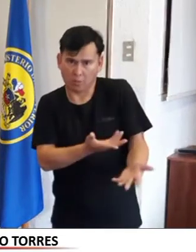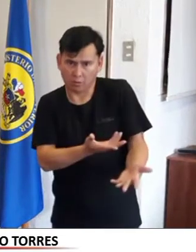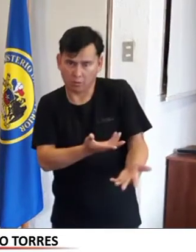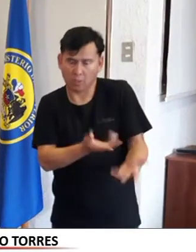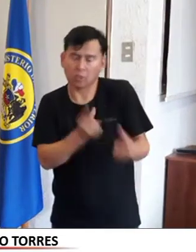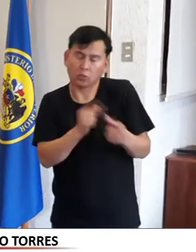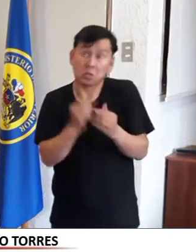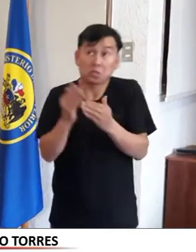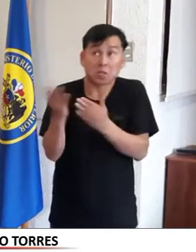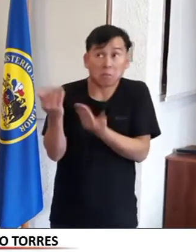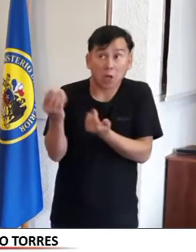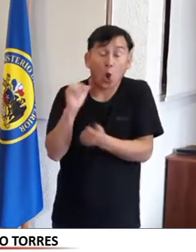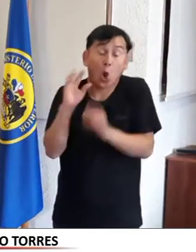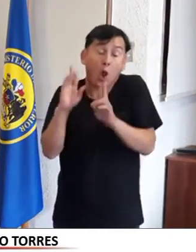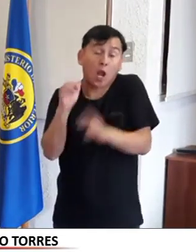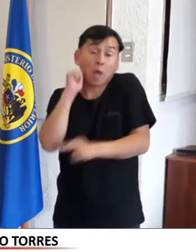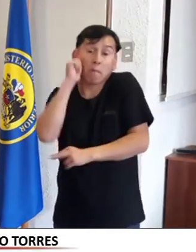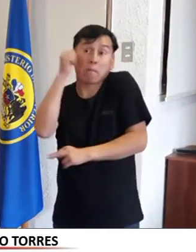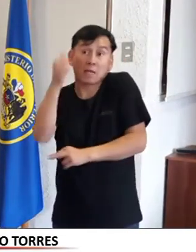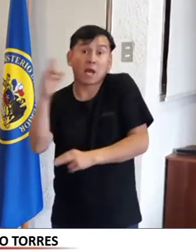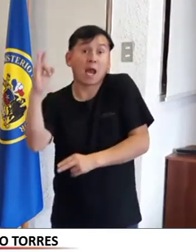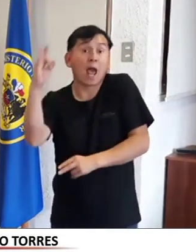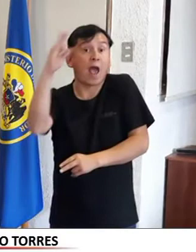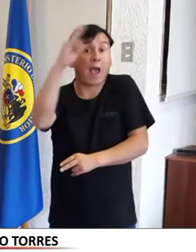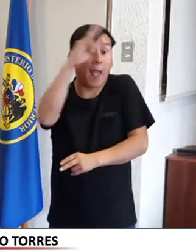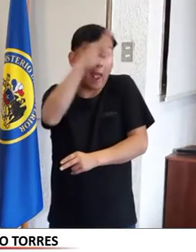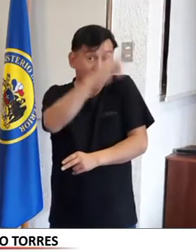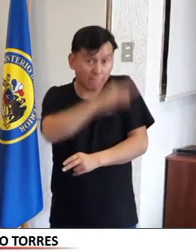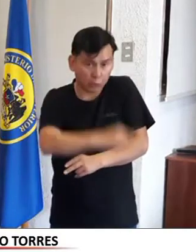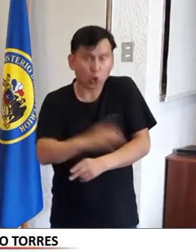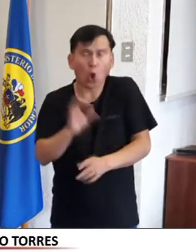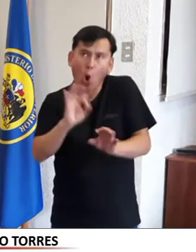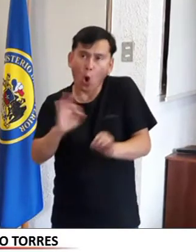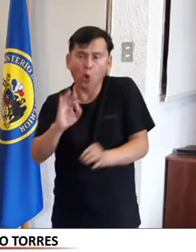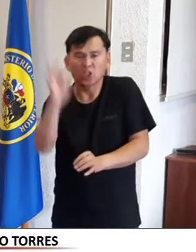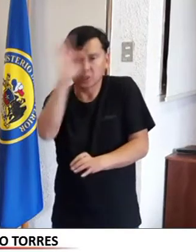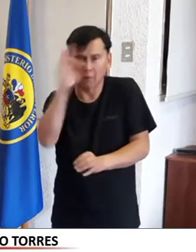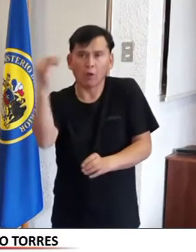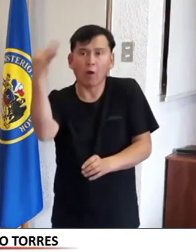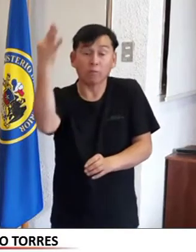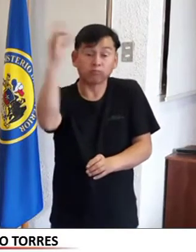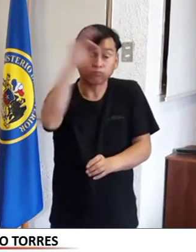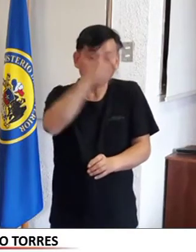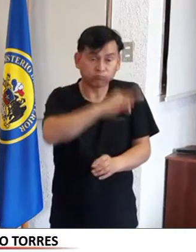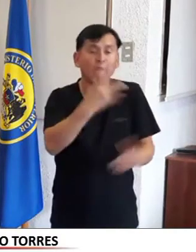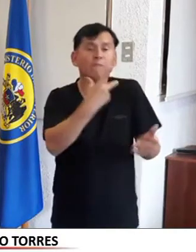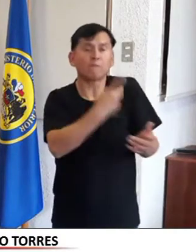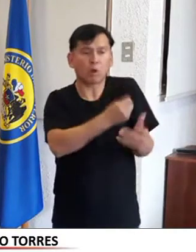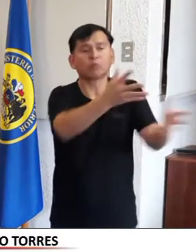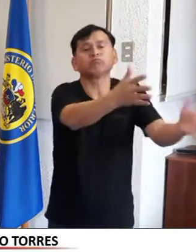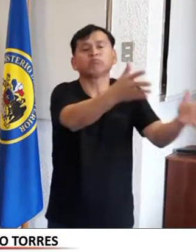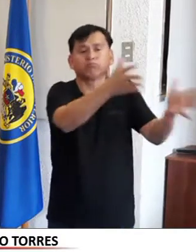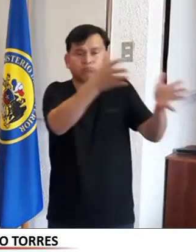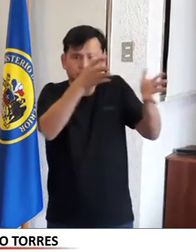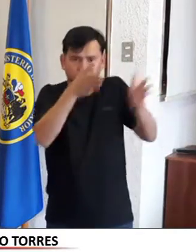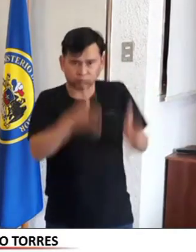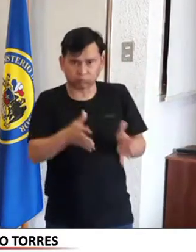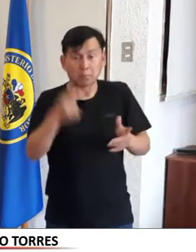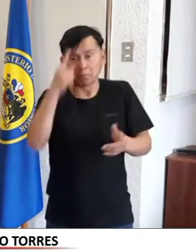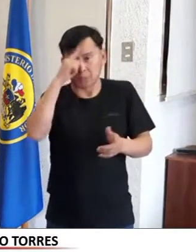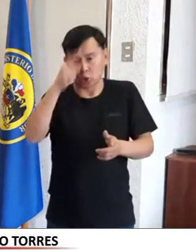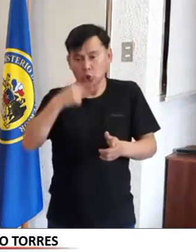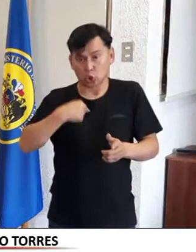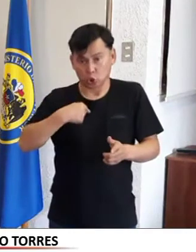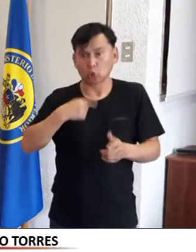Así es que esperamos que ya mañana, en los vuelos de mañana o del sábado, puedan llegar estas vacunas. No obstante, esta autoridad